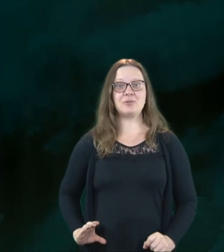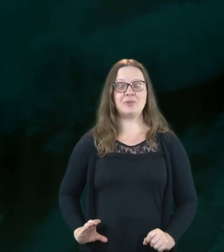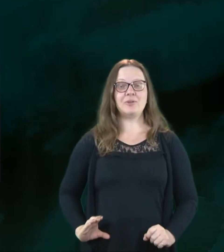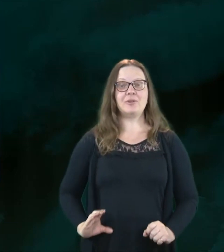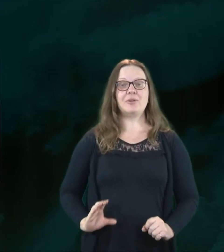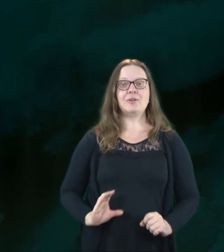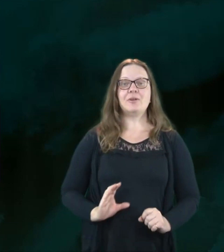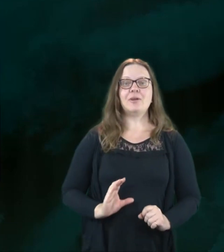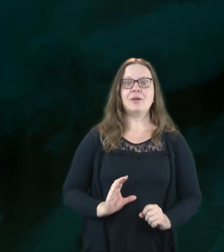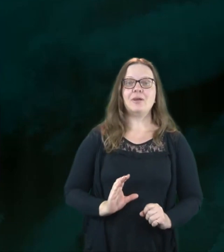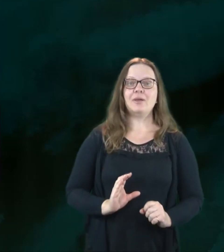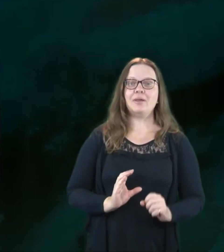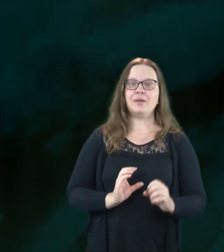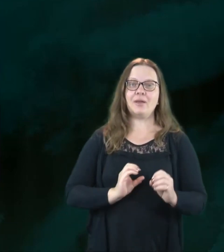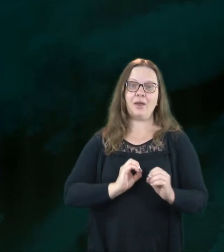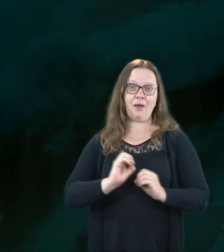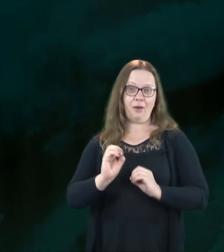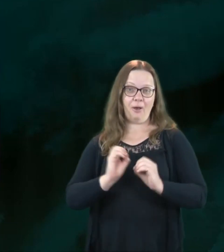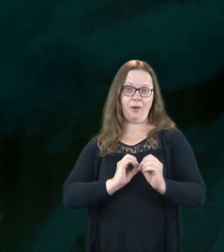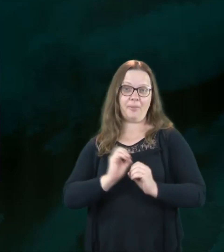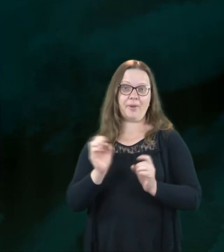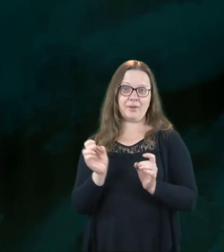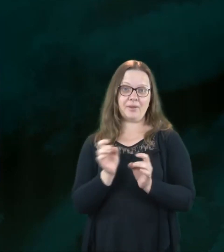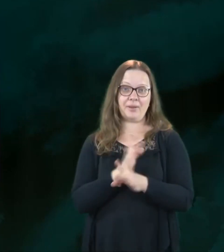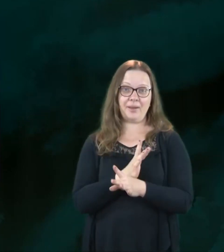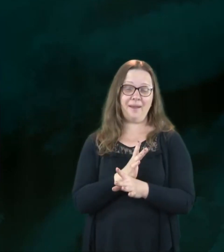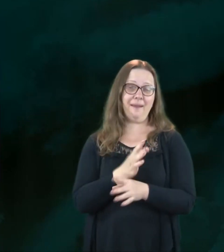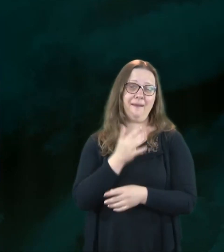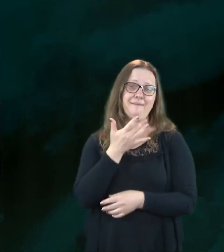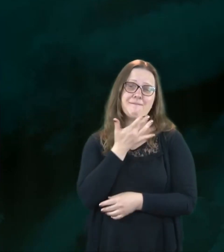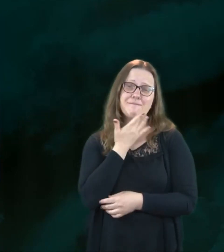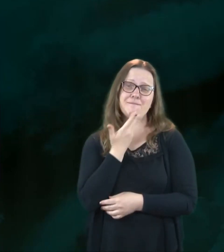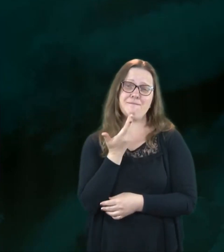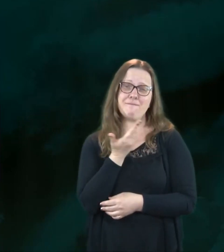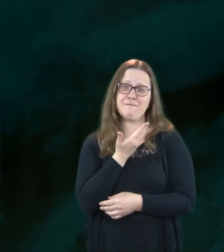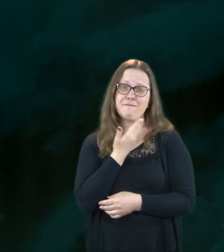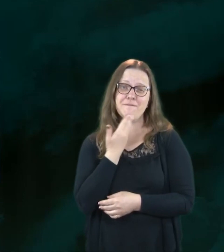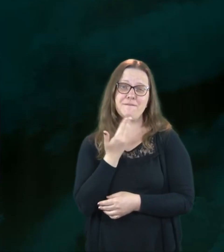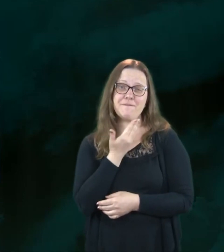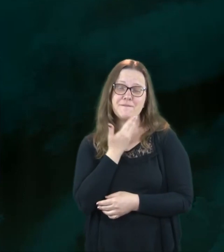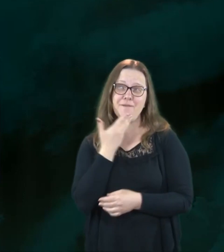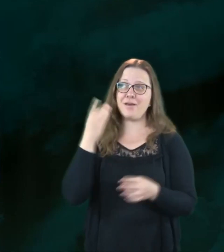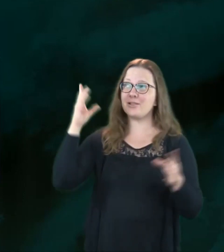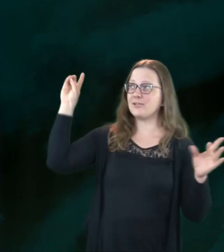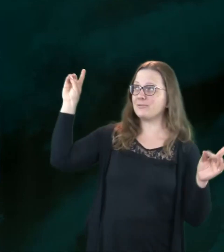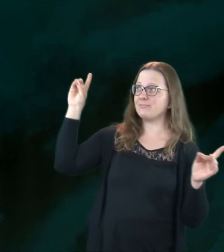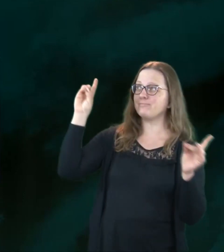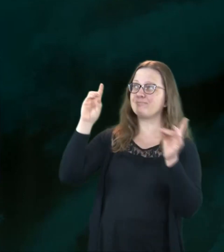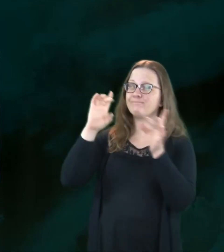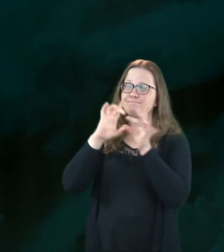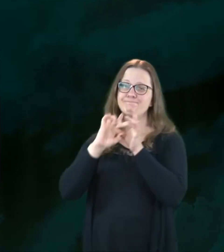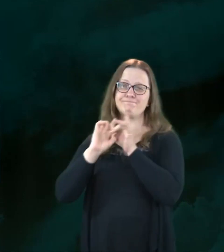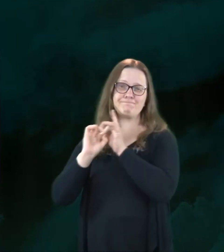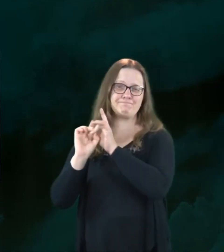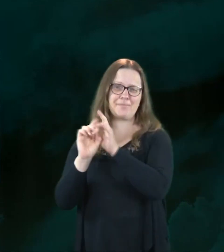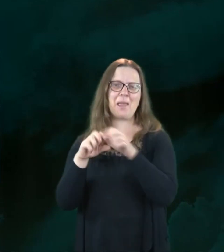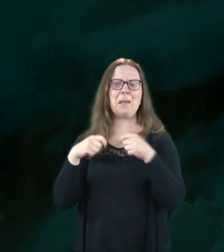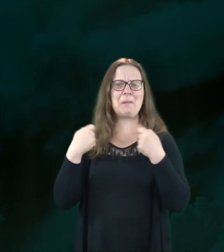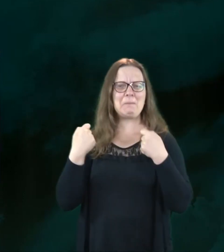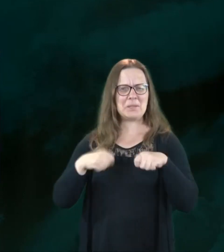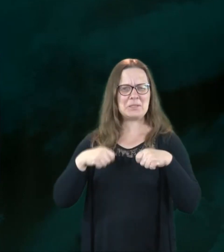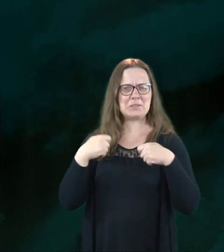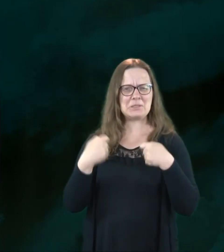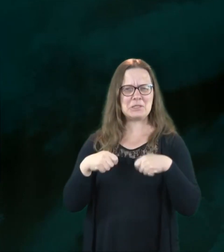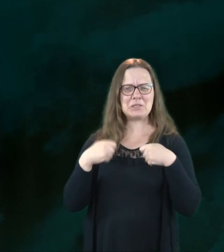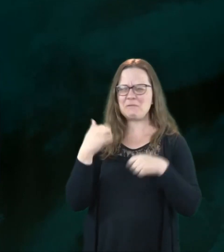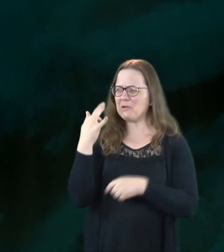a gente receber, né? A reconexão não é uma coisa difícil, não precisa fazer curso de faculdade,